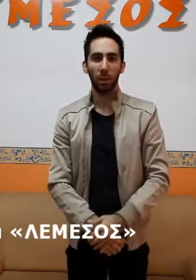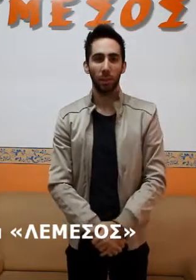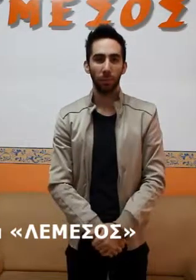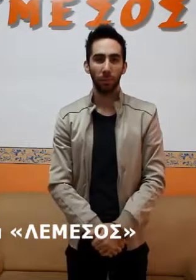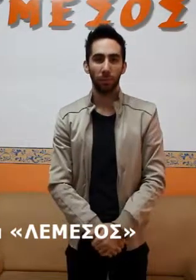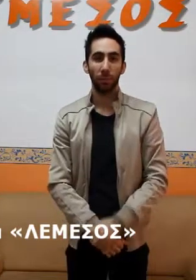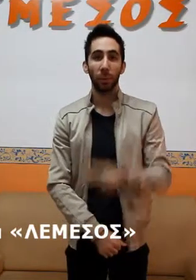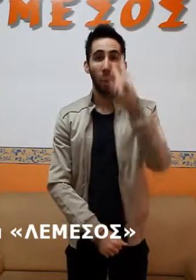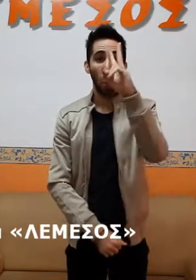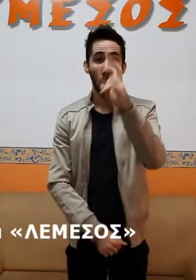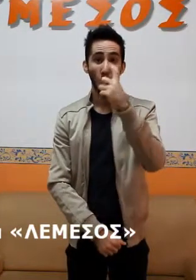21